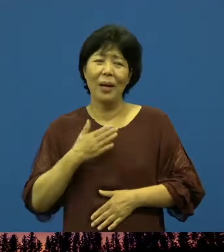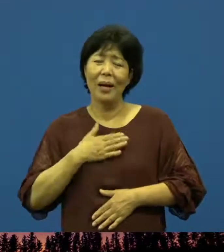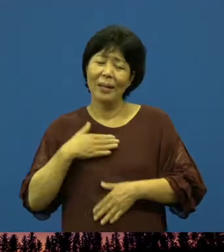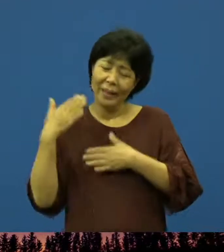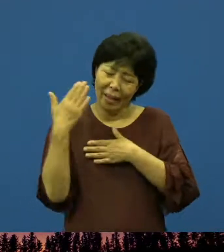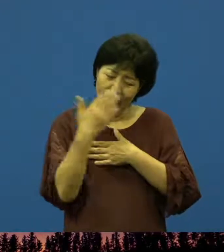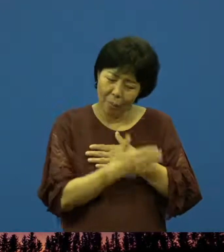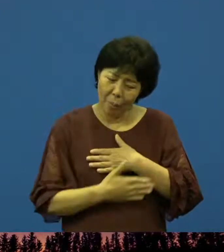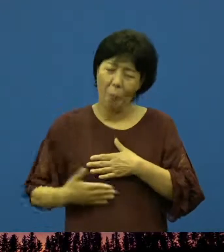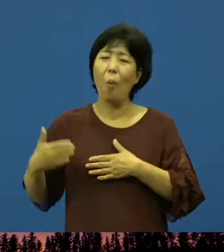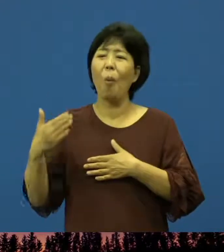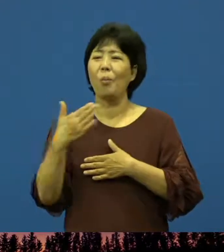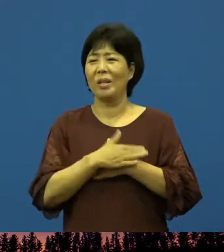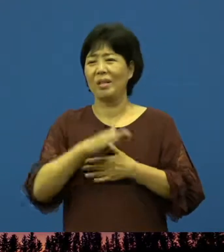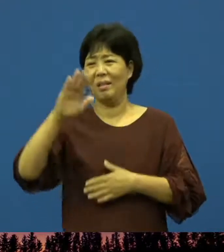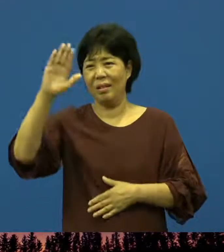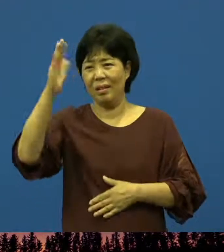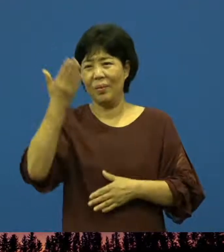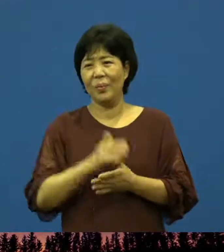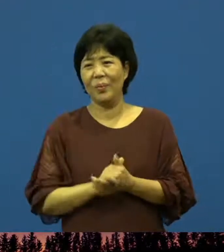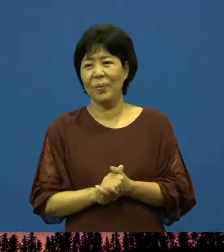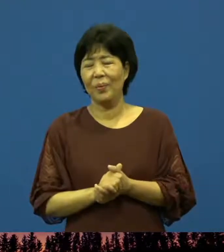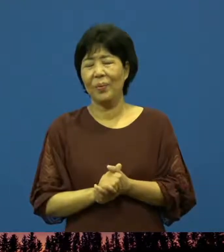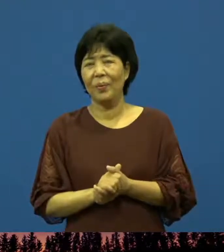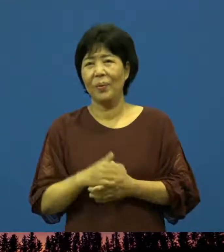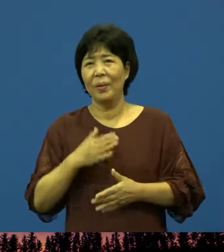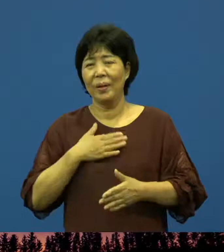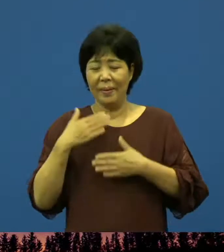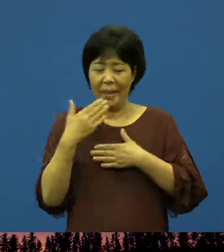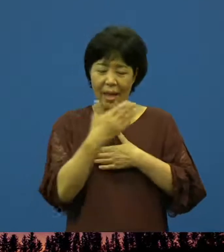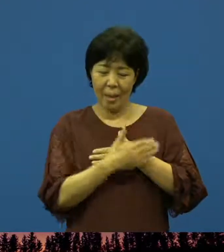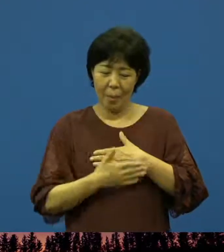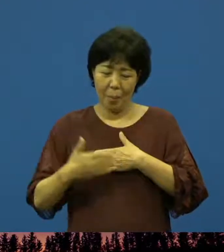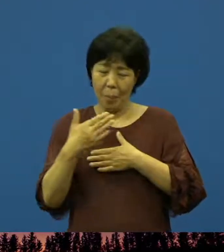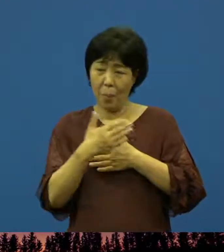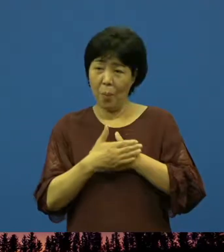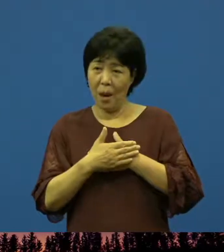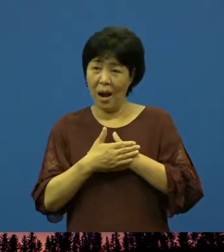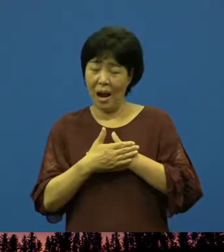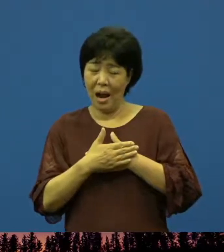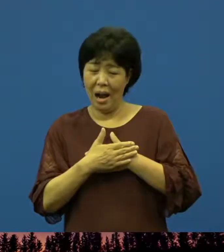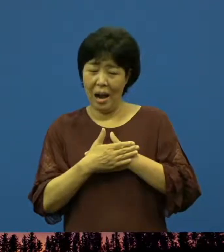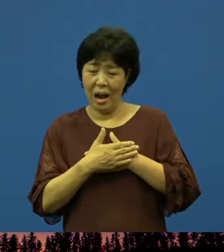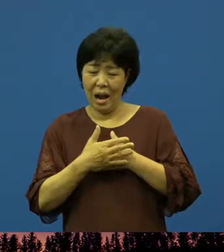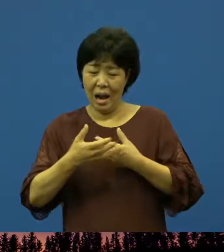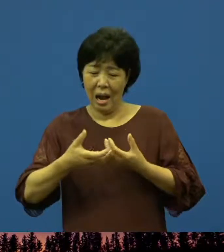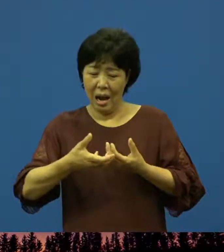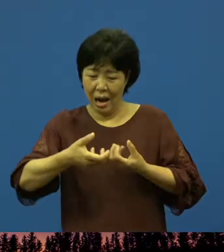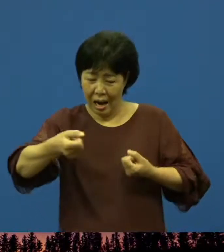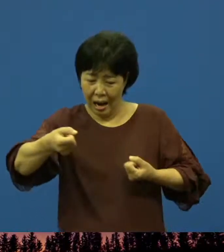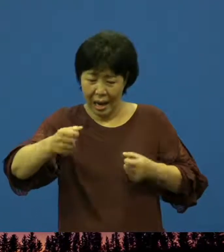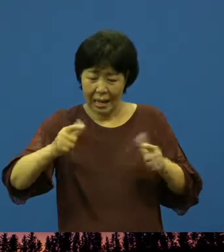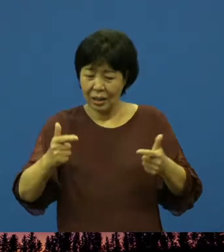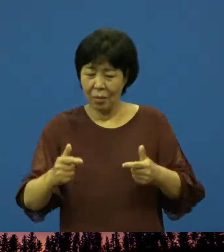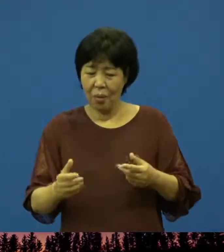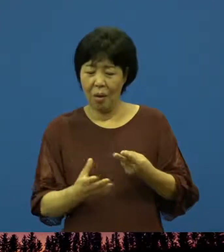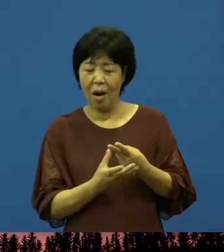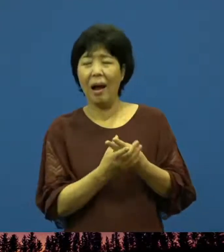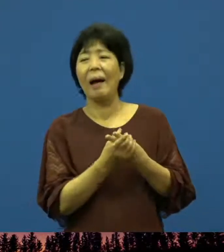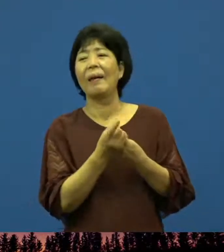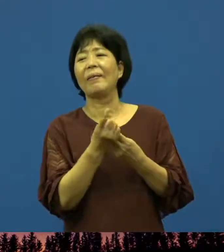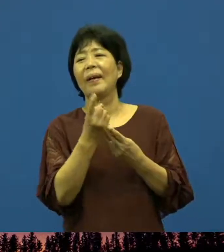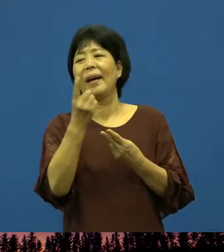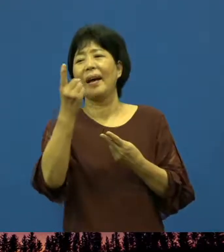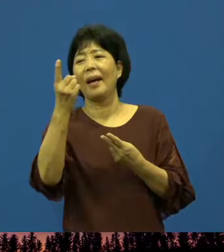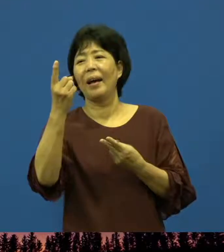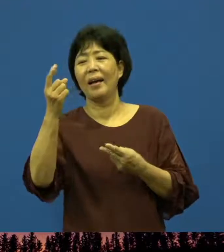몸이 되어요. 그래서 내 몸과 그것이 분리될 수 없는 하나가 되게 합니다. 다시 말하면